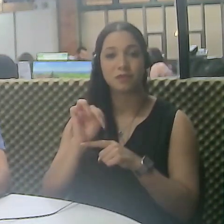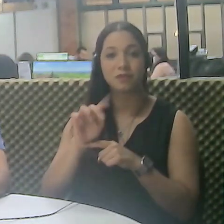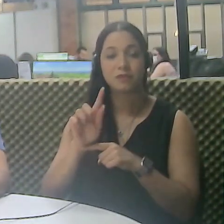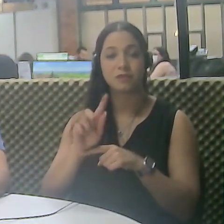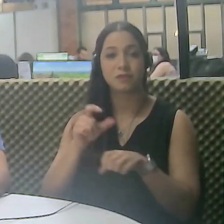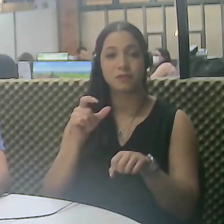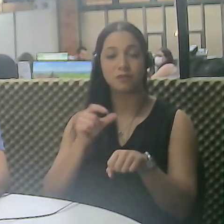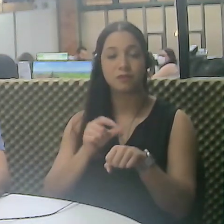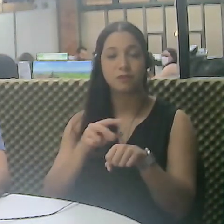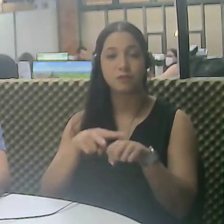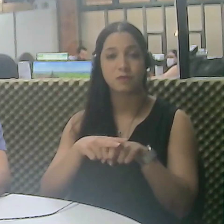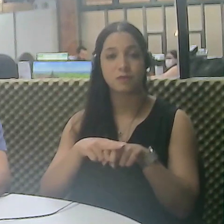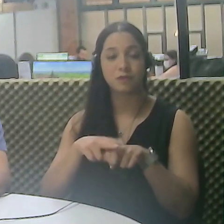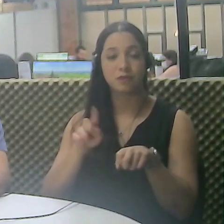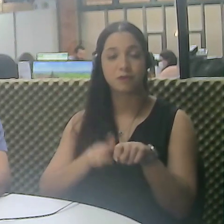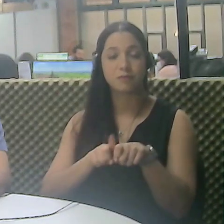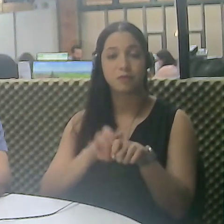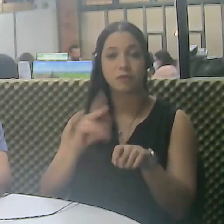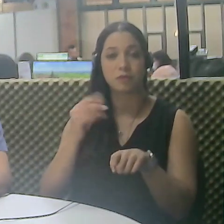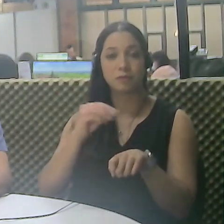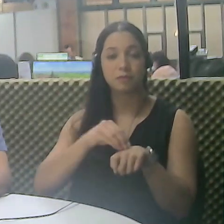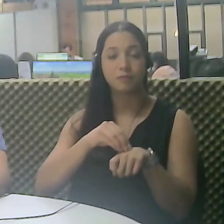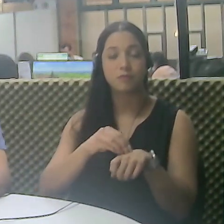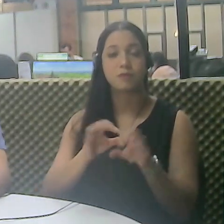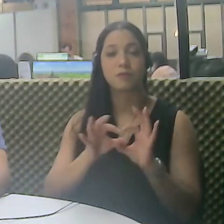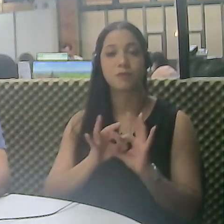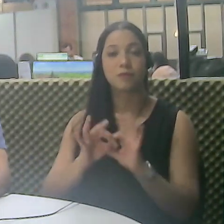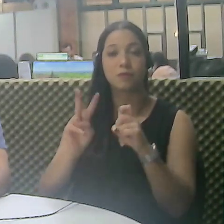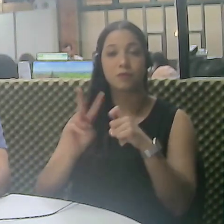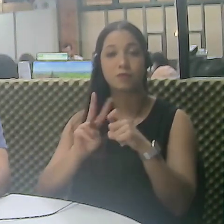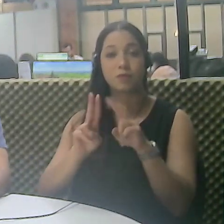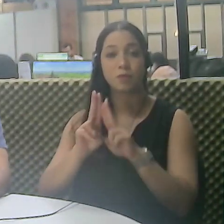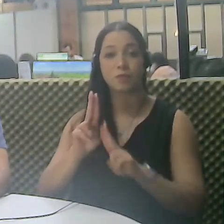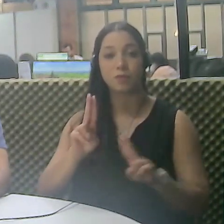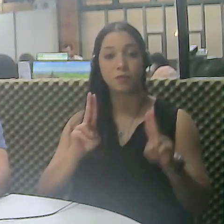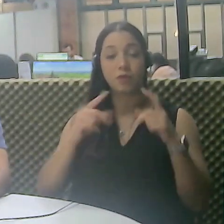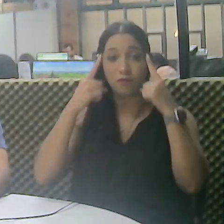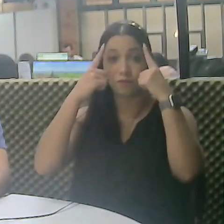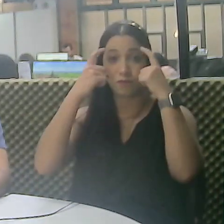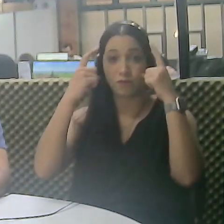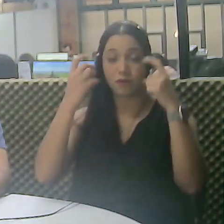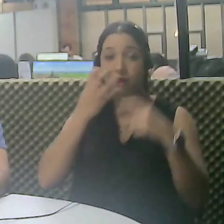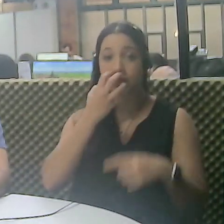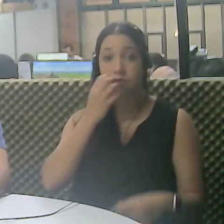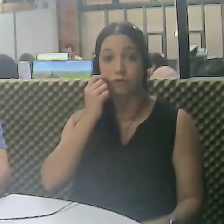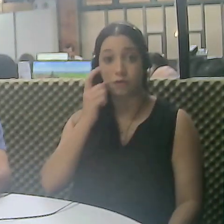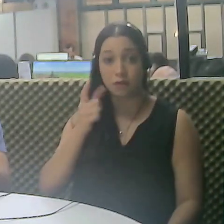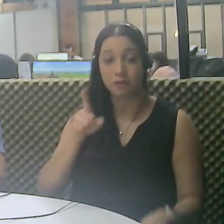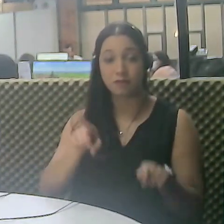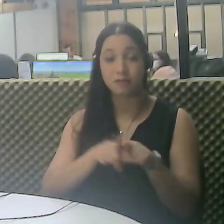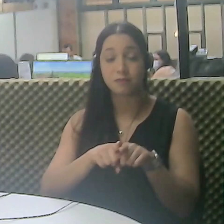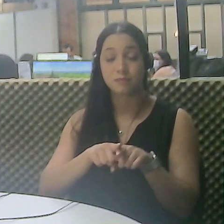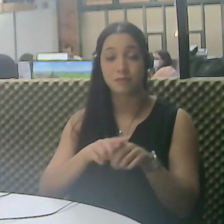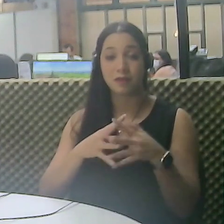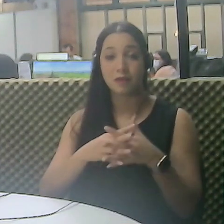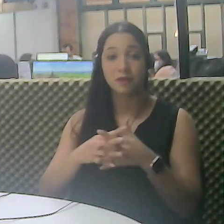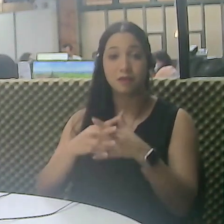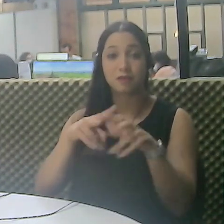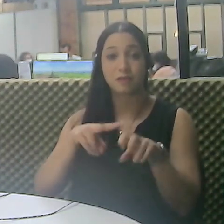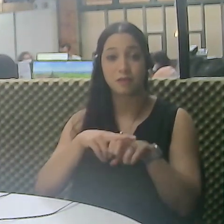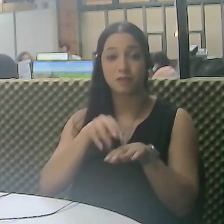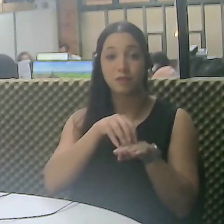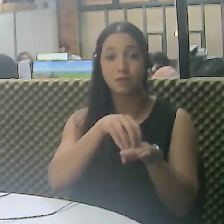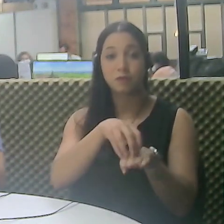e microchipagem. Convênio com o Hospital Veterinário da UFO para animais vítimas de maus tratos. E castramóvel itinerante e